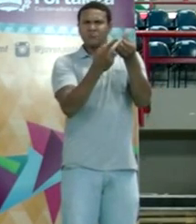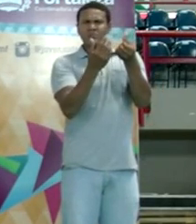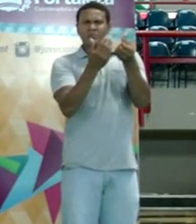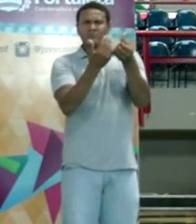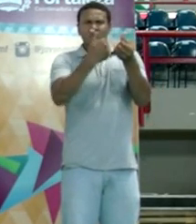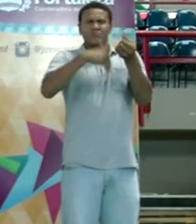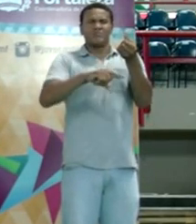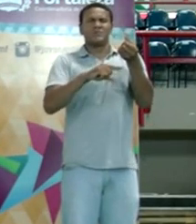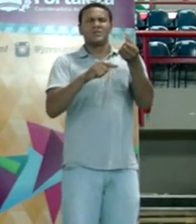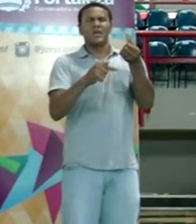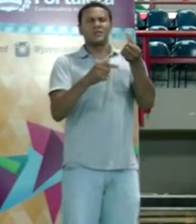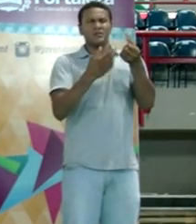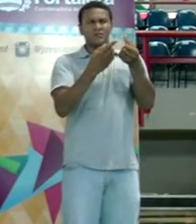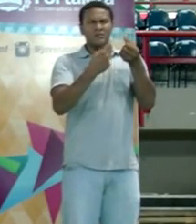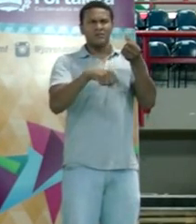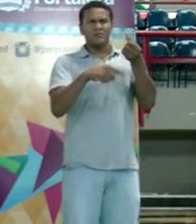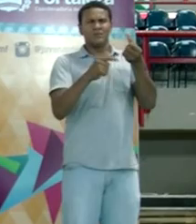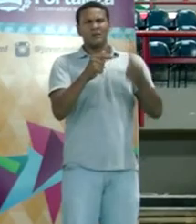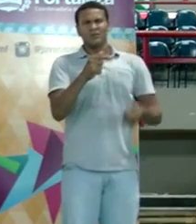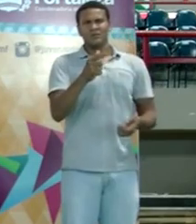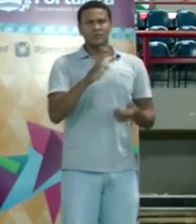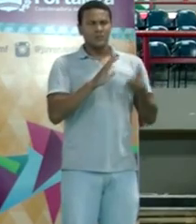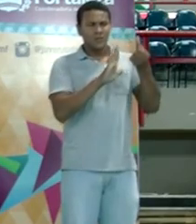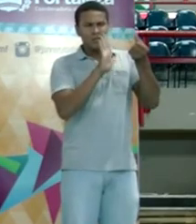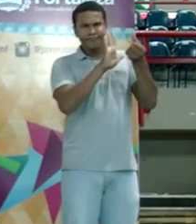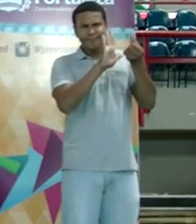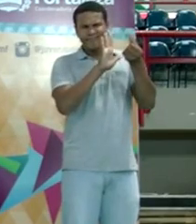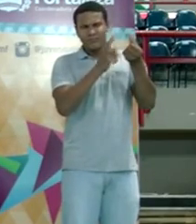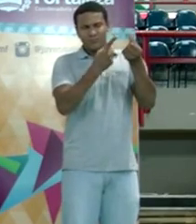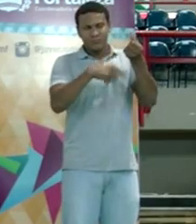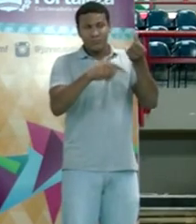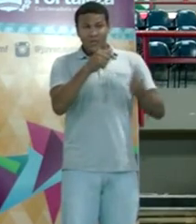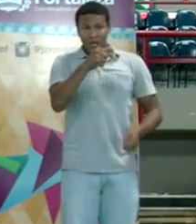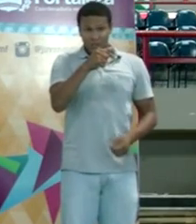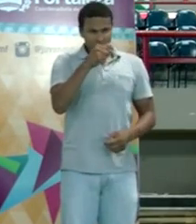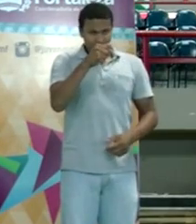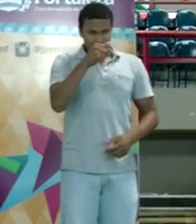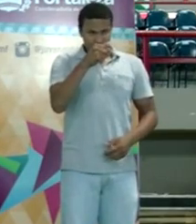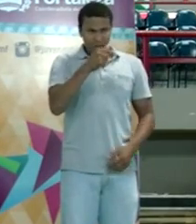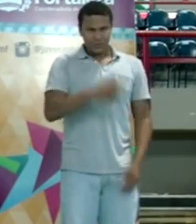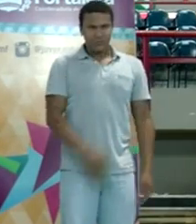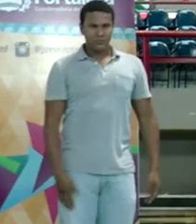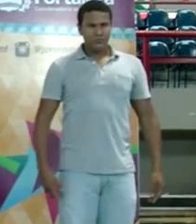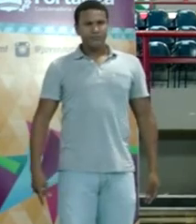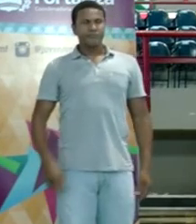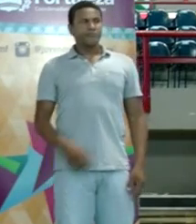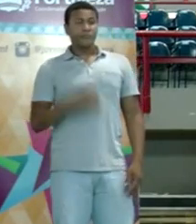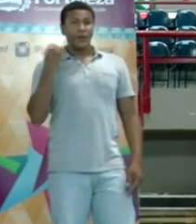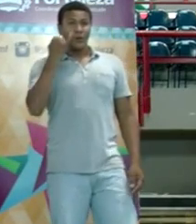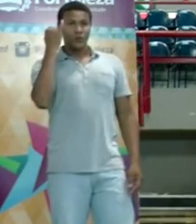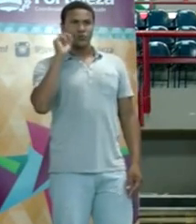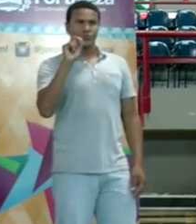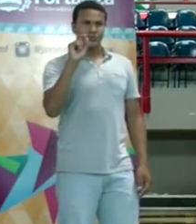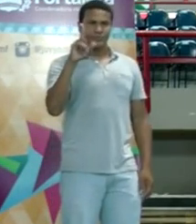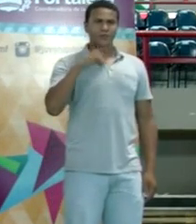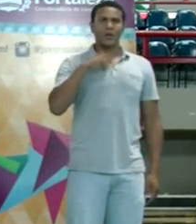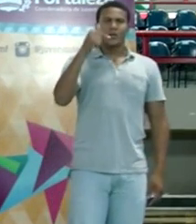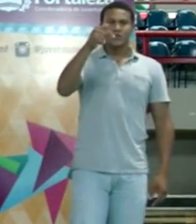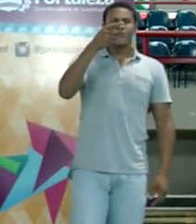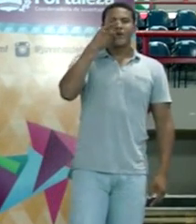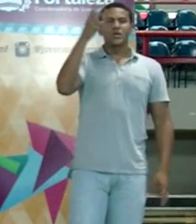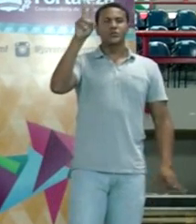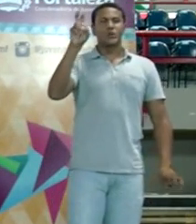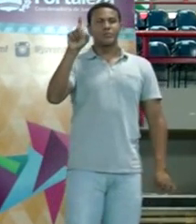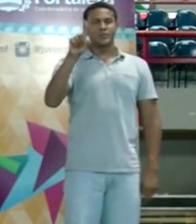falando, está quase em cima. Certo? E tem uma questão muito importante aqui nessa 7. Tá? A 7 fala sobre um acontecimento